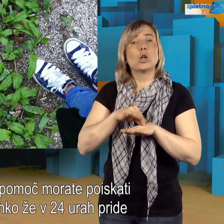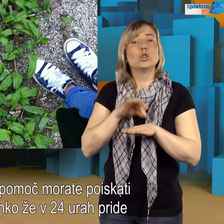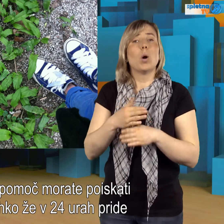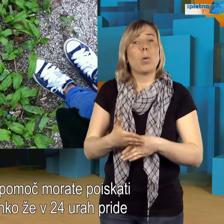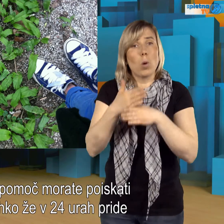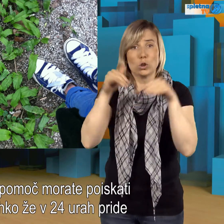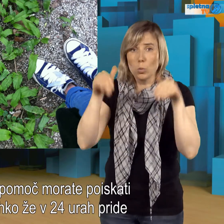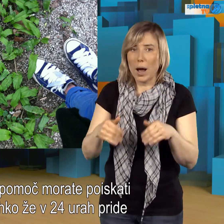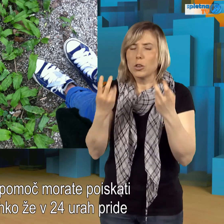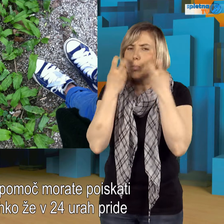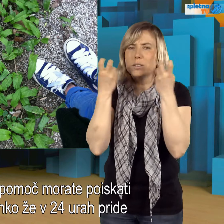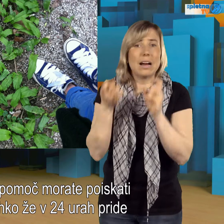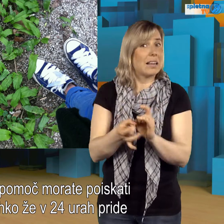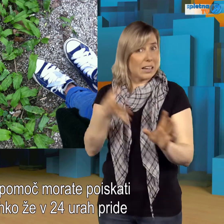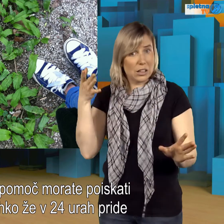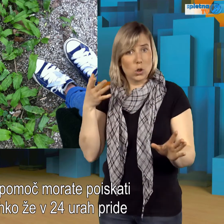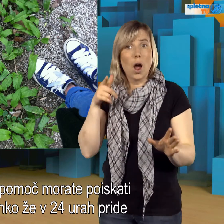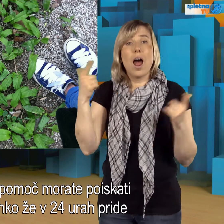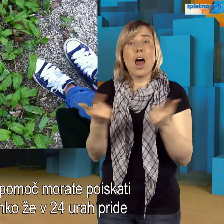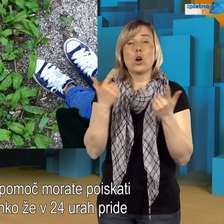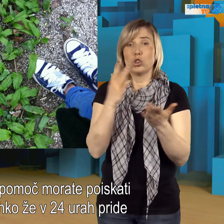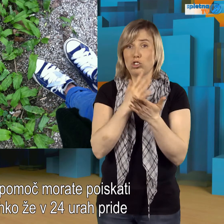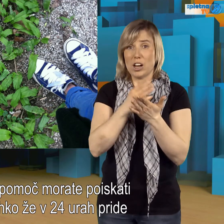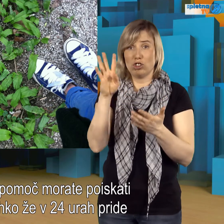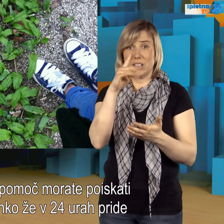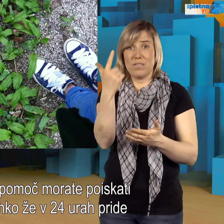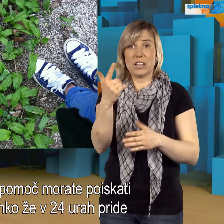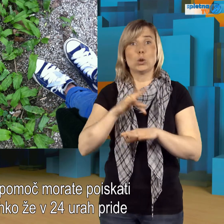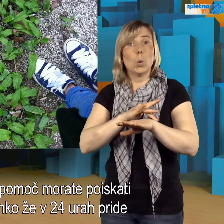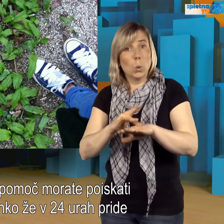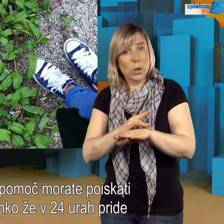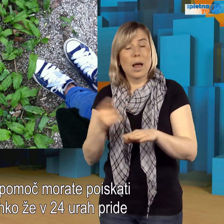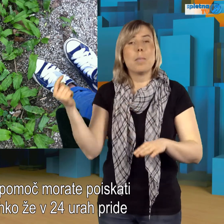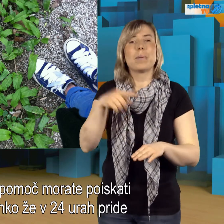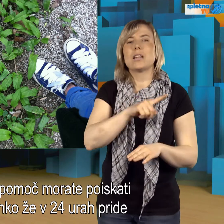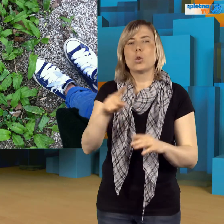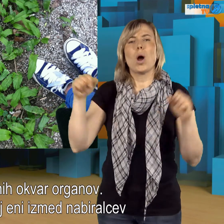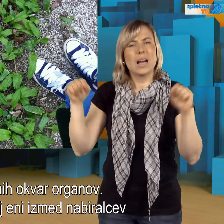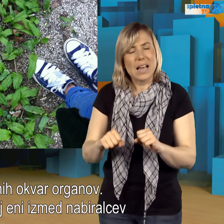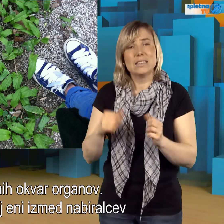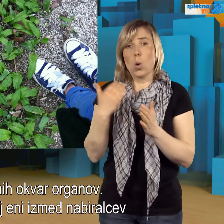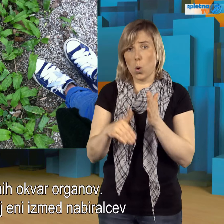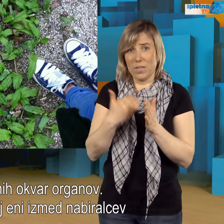Zdravniško pomoč morate poiskati hitro, saj lahko že v 24 urah pride do resnih okvar organov.